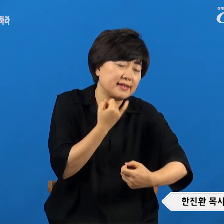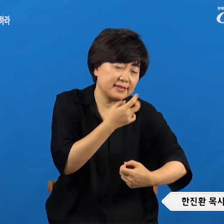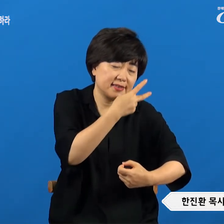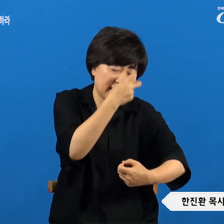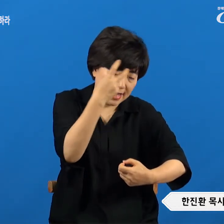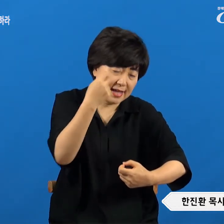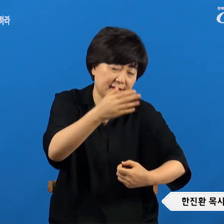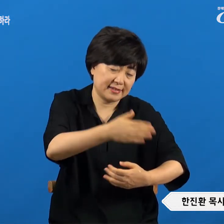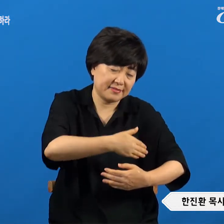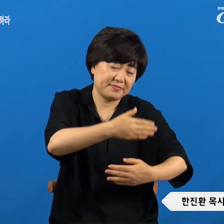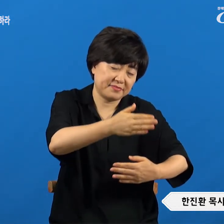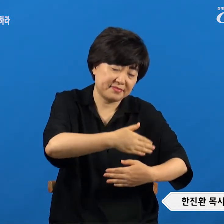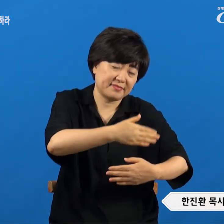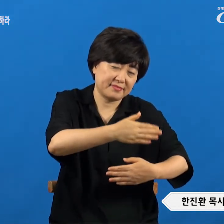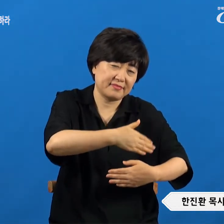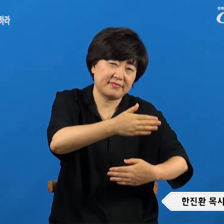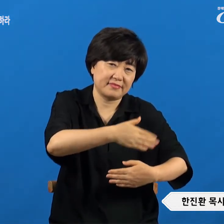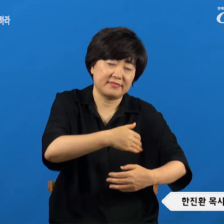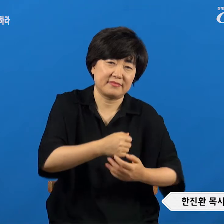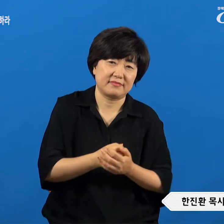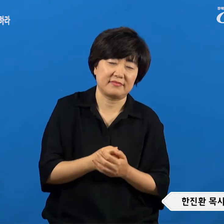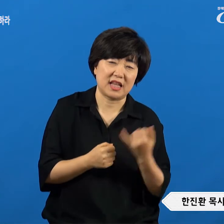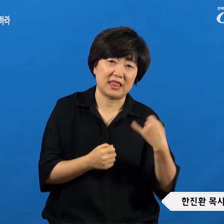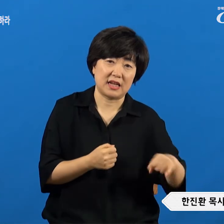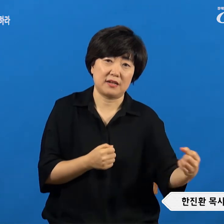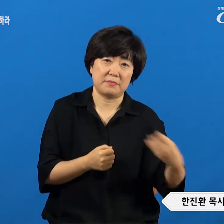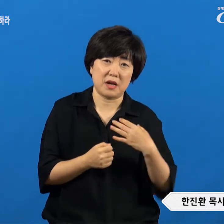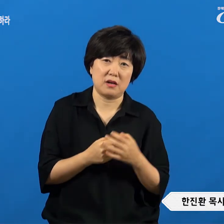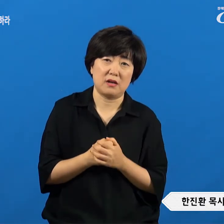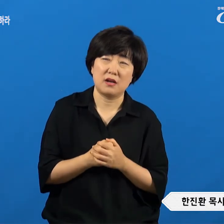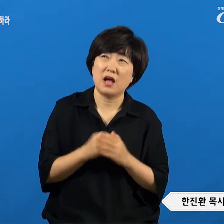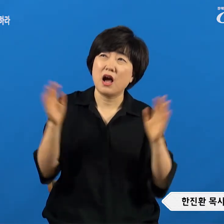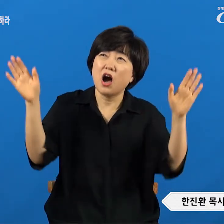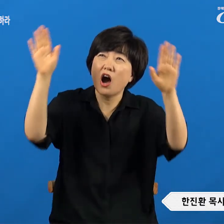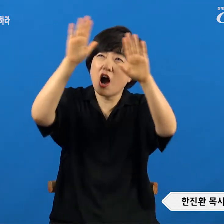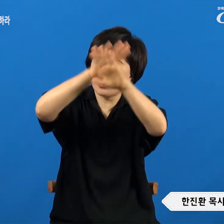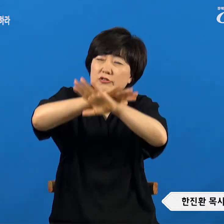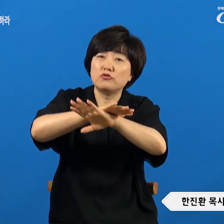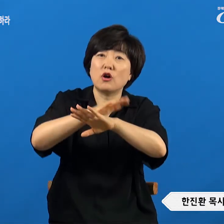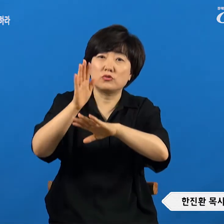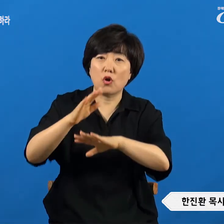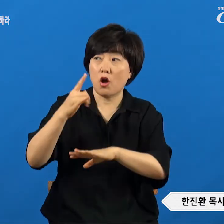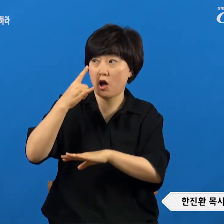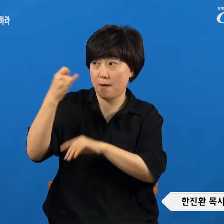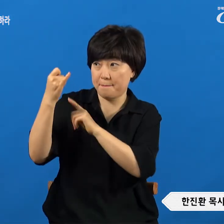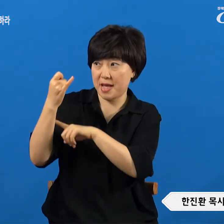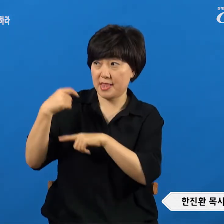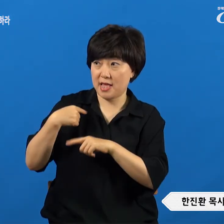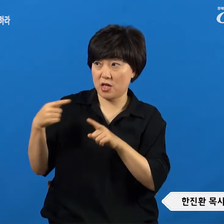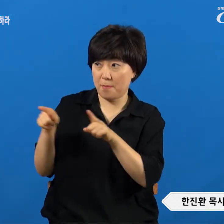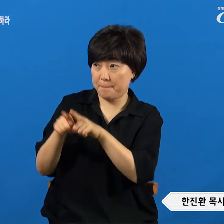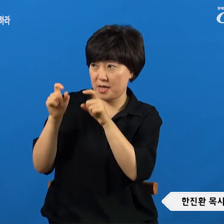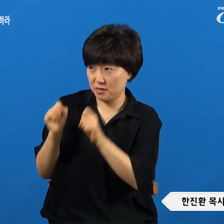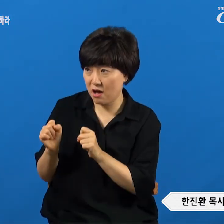조금 있다가 딸이 속삭입니다. 엄마, 아무리 어두워도 엄마는 늘 내 곁에 있는 거지.